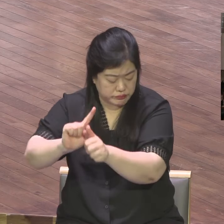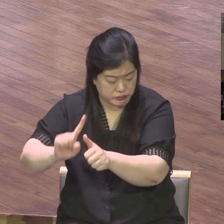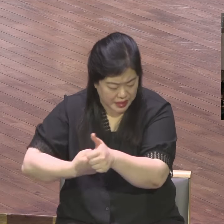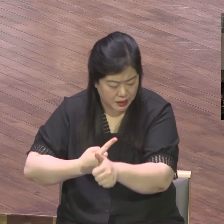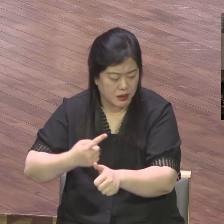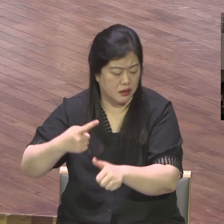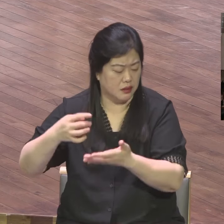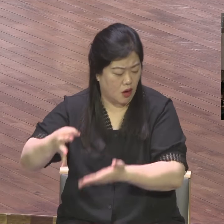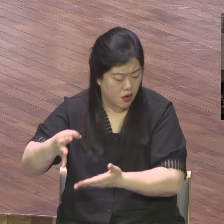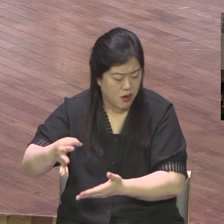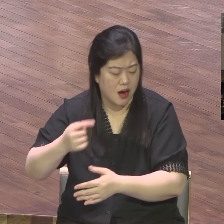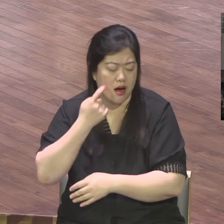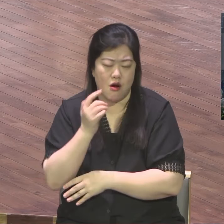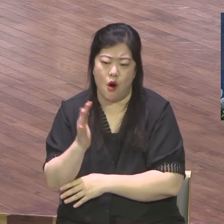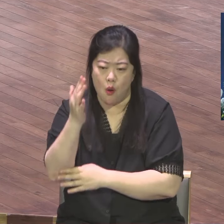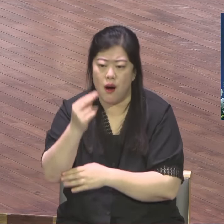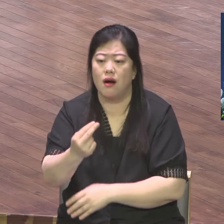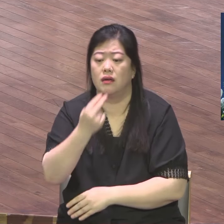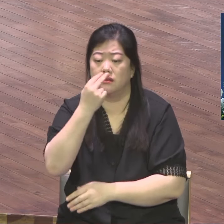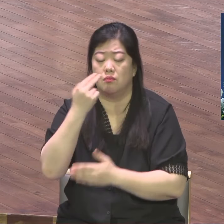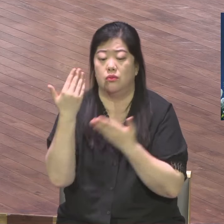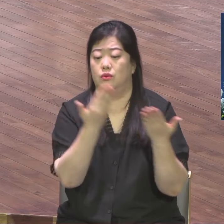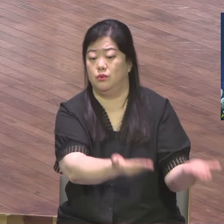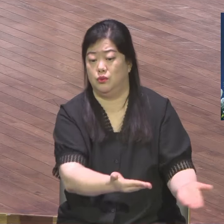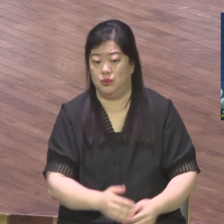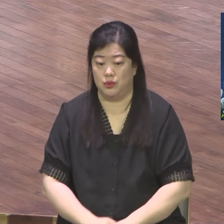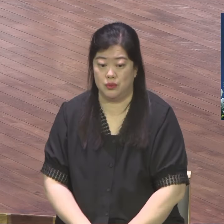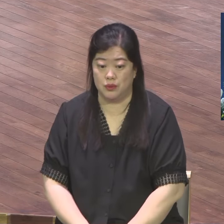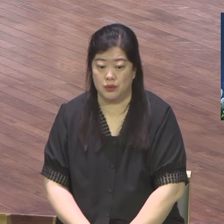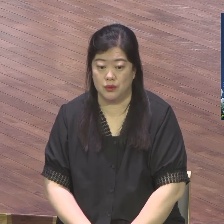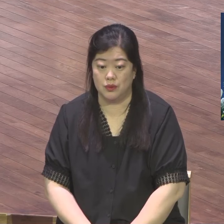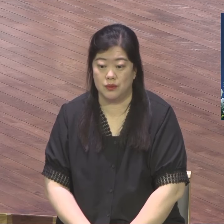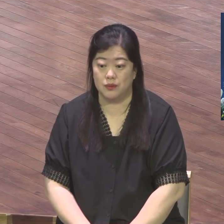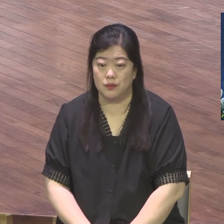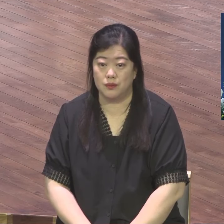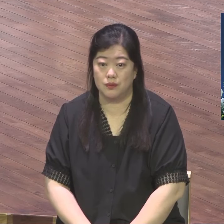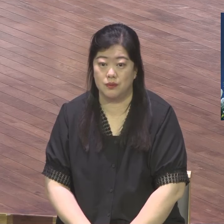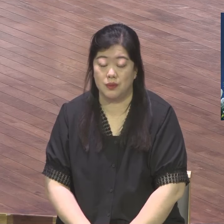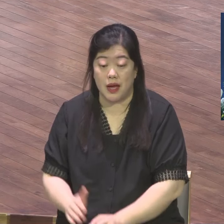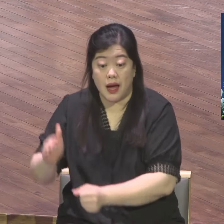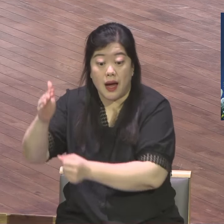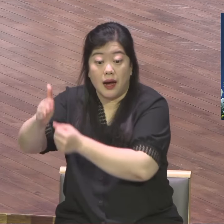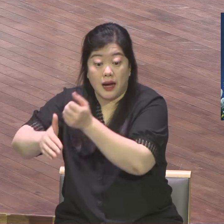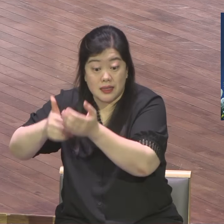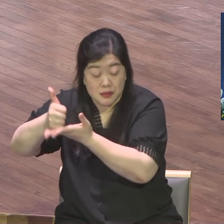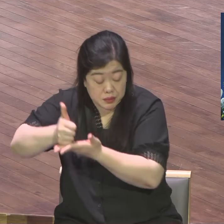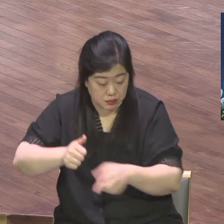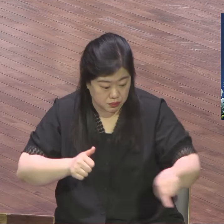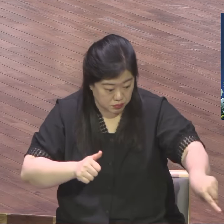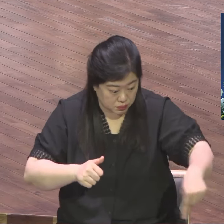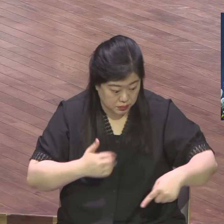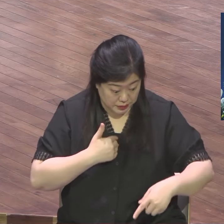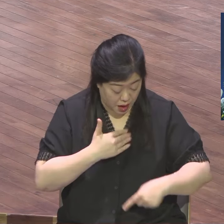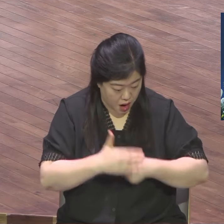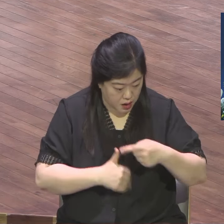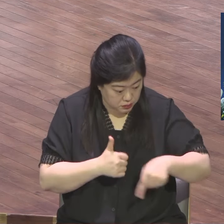생명이니라. 겸손과 여호와를 경외함의 보상이 뭐냐? 재물과 영광과 생명이라